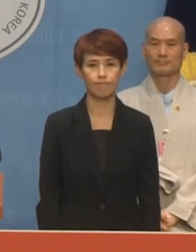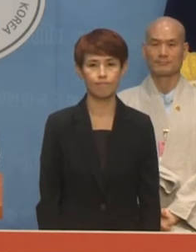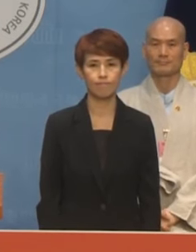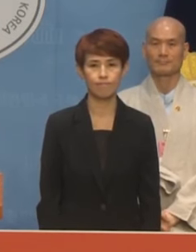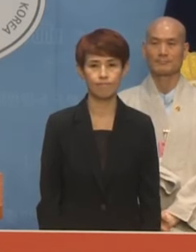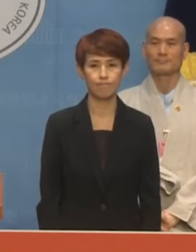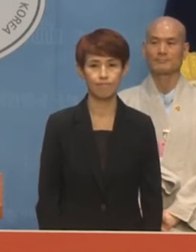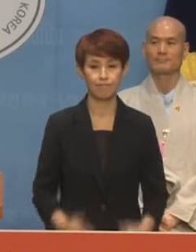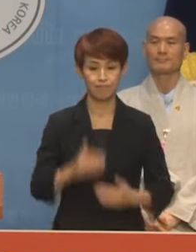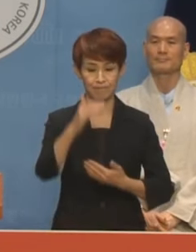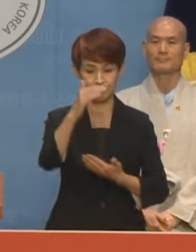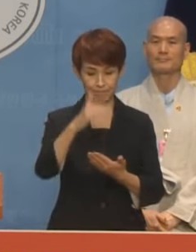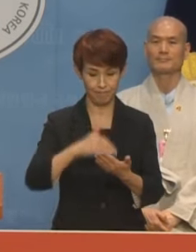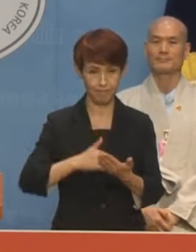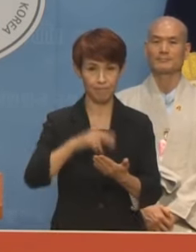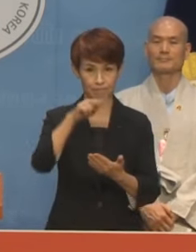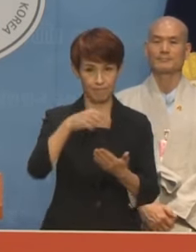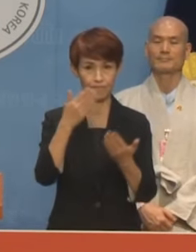성명서를 발표하겠습니다.